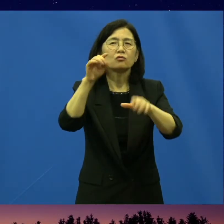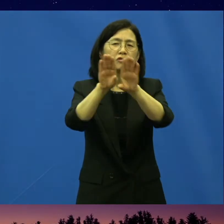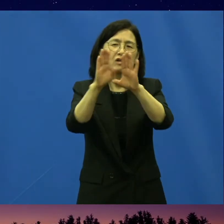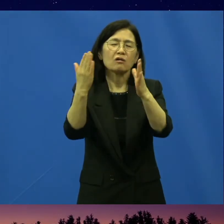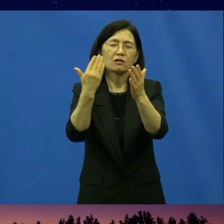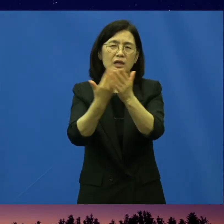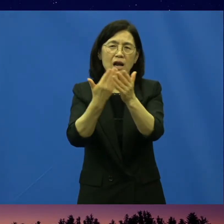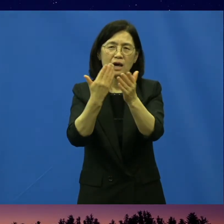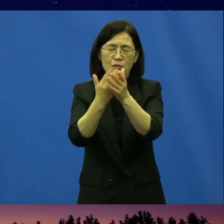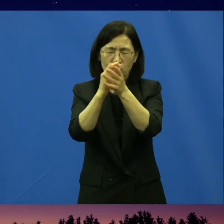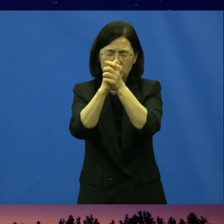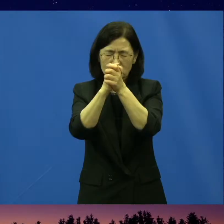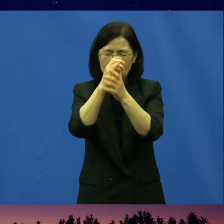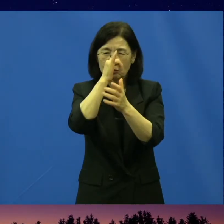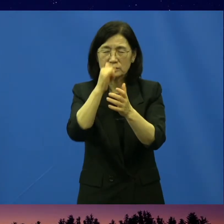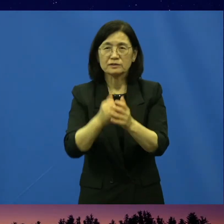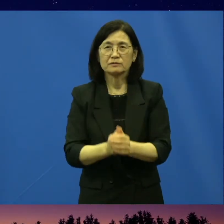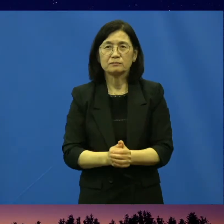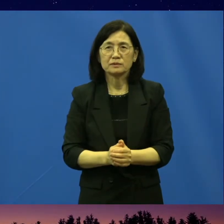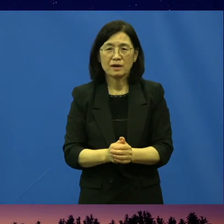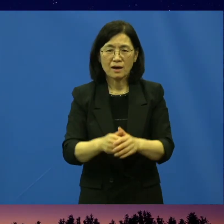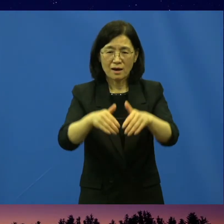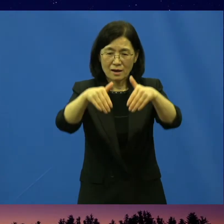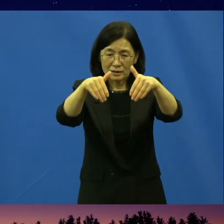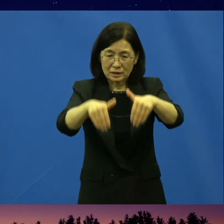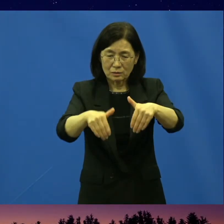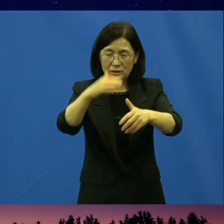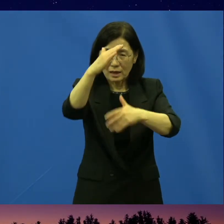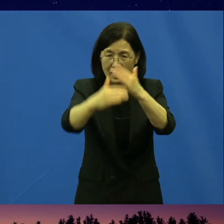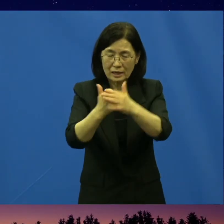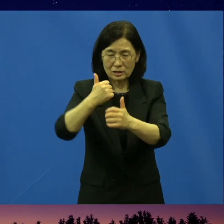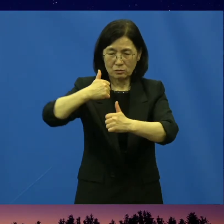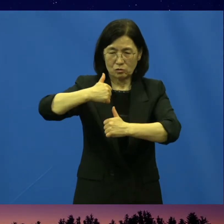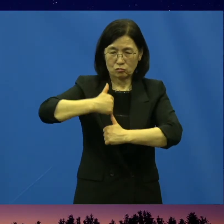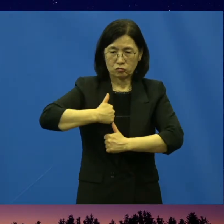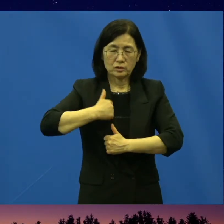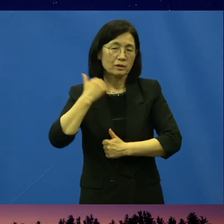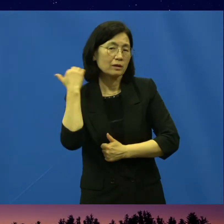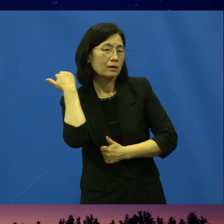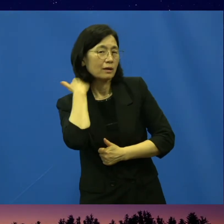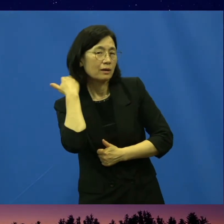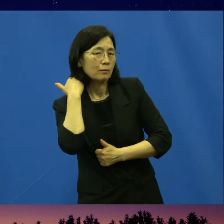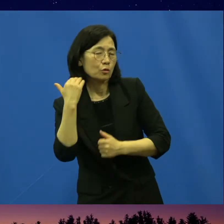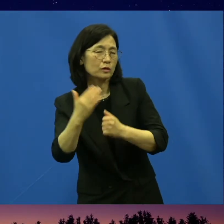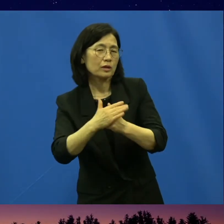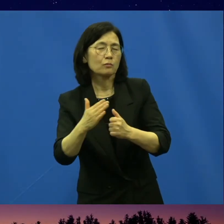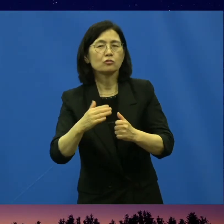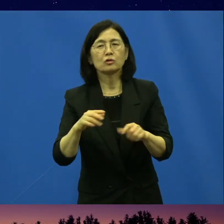왜요? 엘리사의 사관이 그걸 못 봤으니까. 못 보니까 두려워한 거예요.